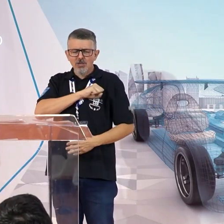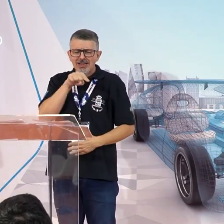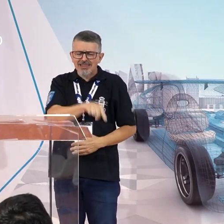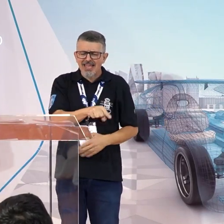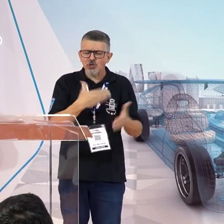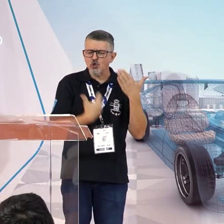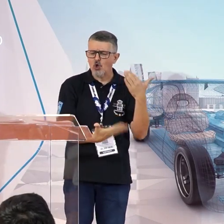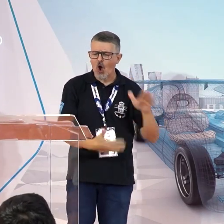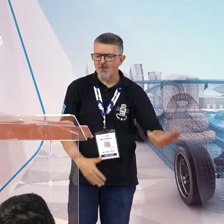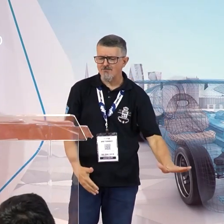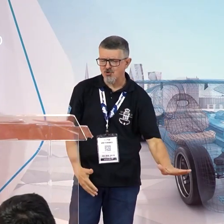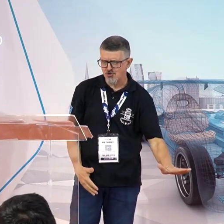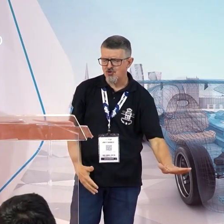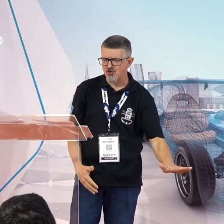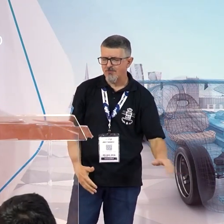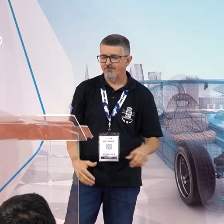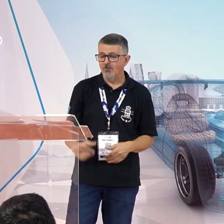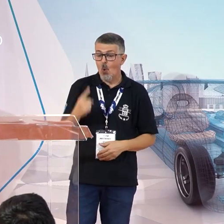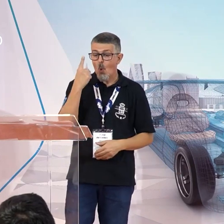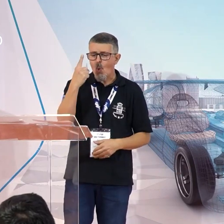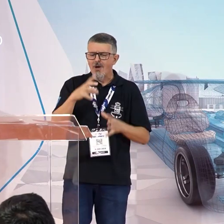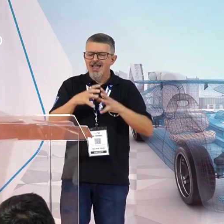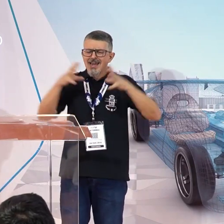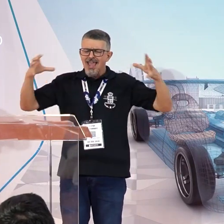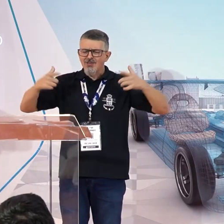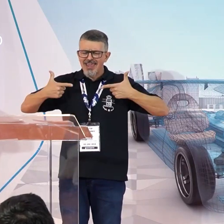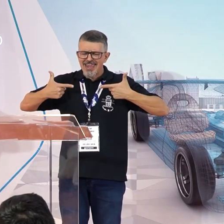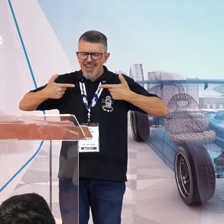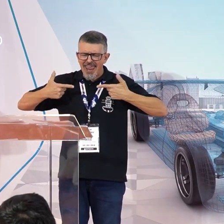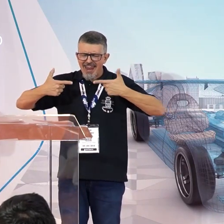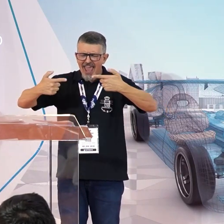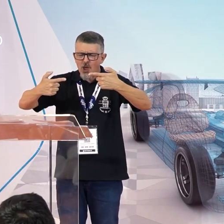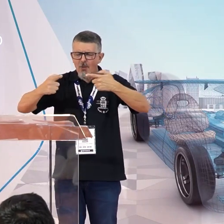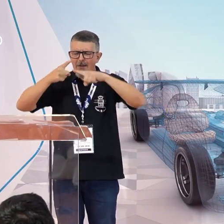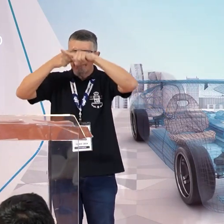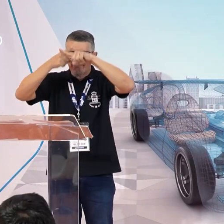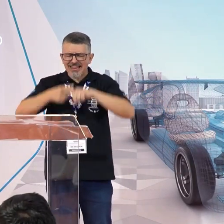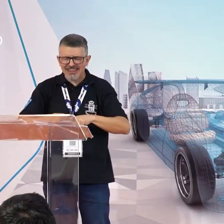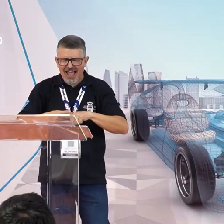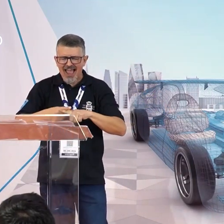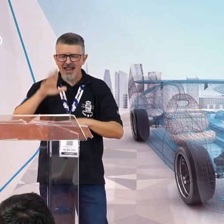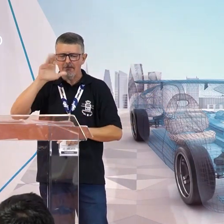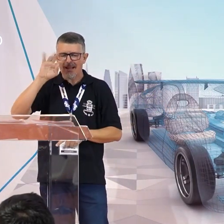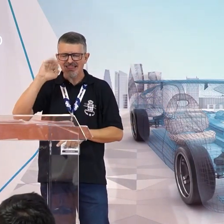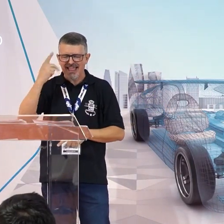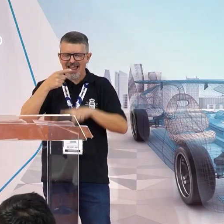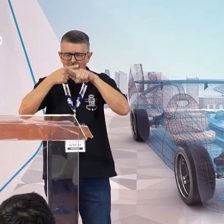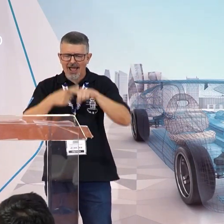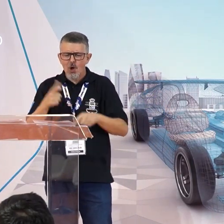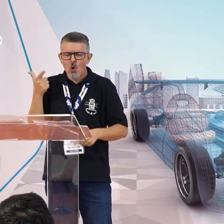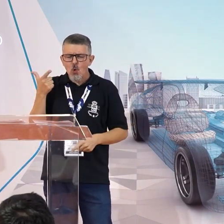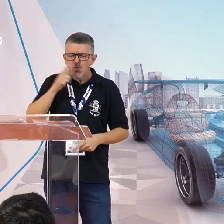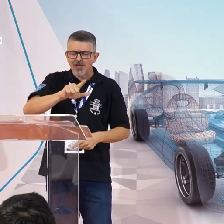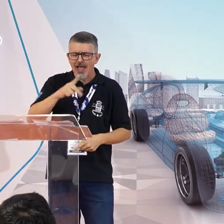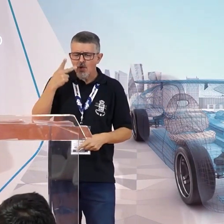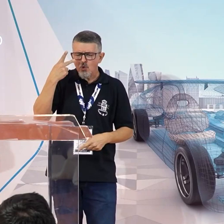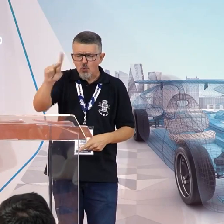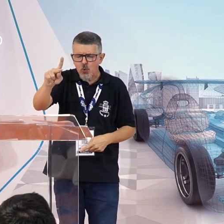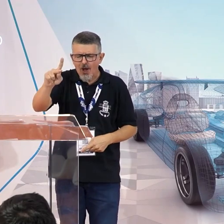ele começou amando desde muito jovem, amando toda essa profissão. Ele é um grande guerreiro nessa batalha para